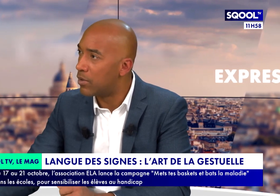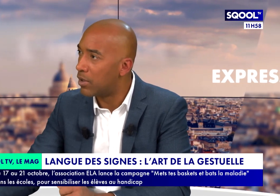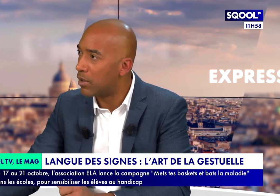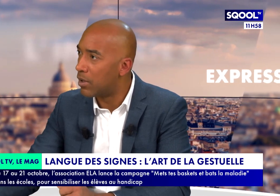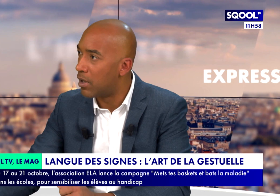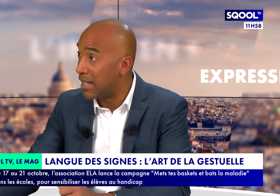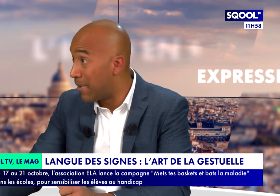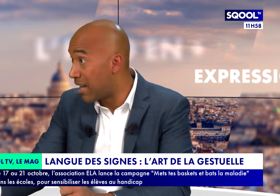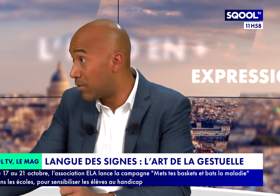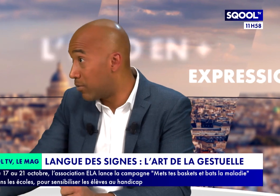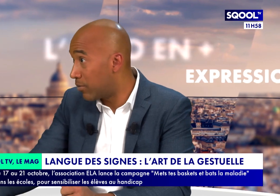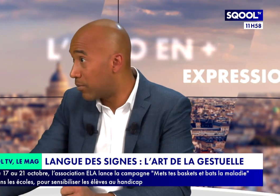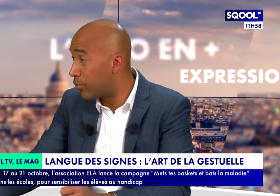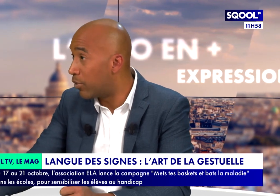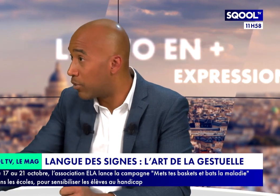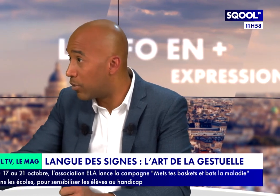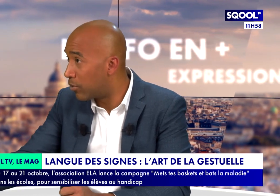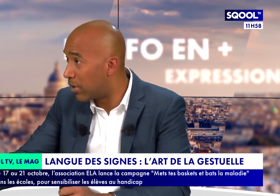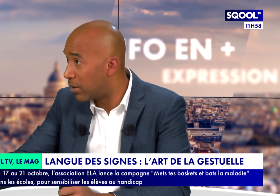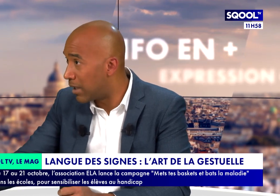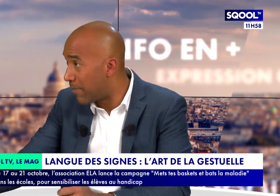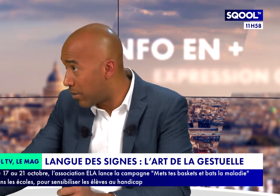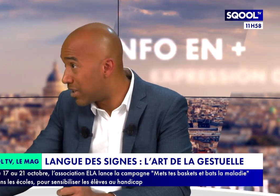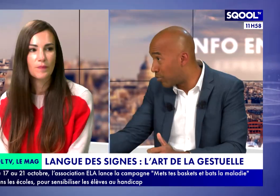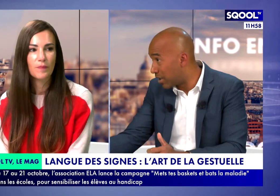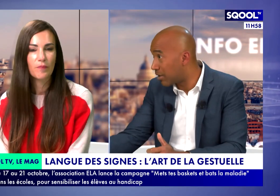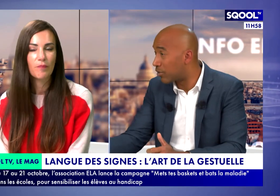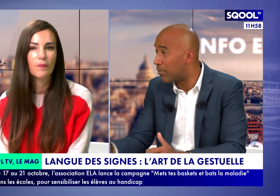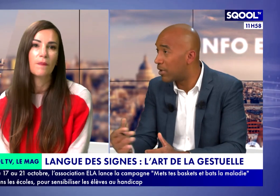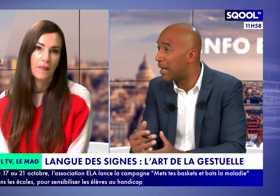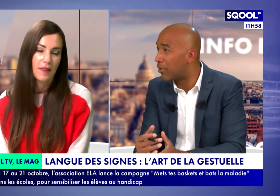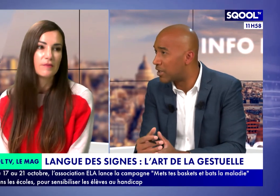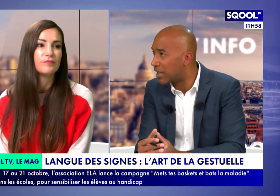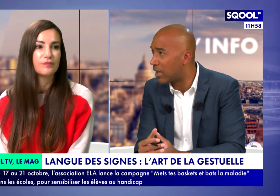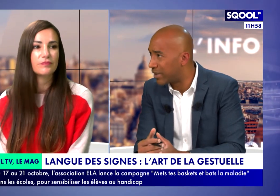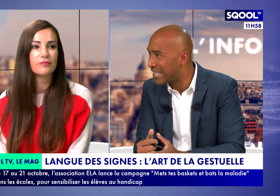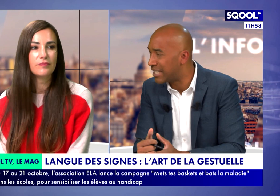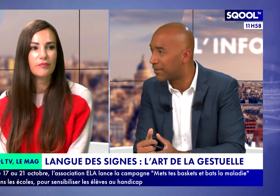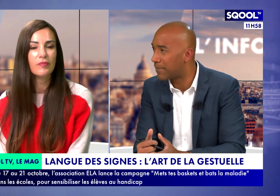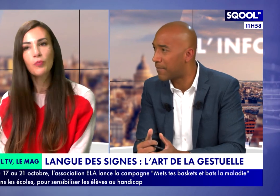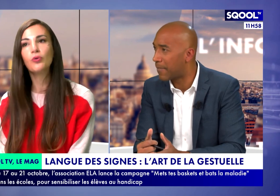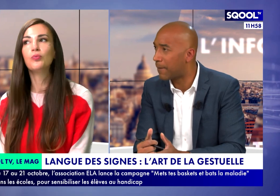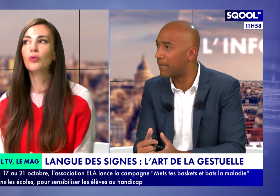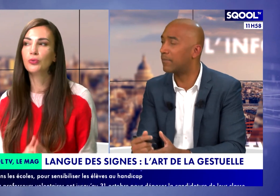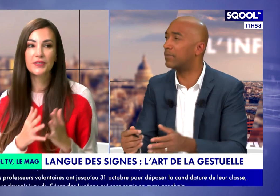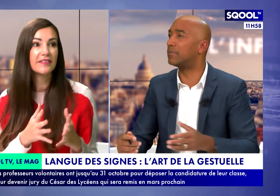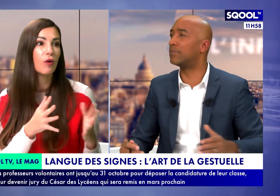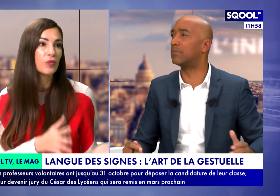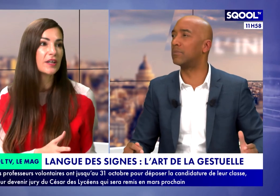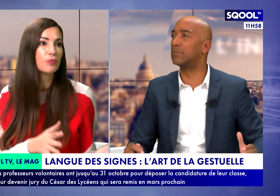libération pour eux de la parole, si je puis dire, justement, l'apprentissage de la langue des signes ? Pour certains, oui. Pour